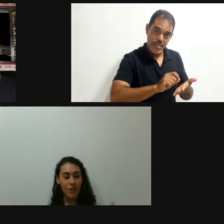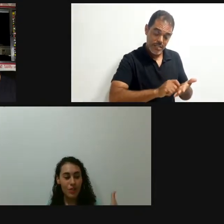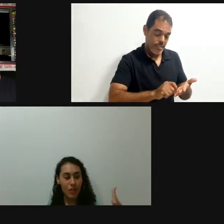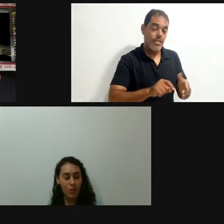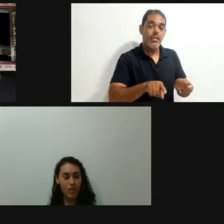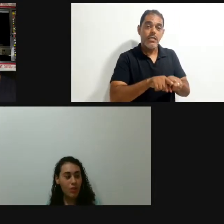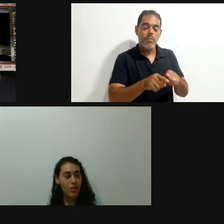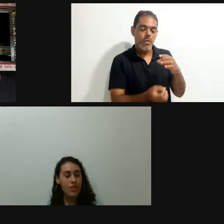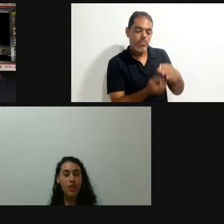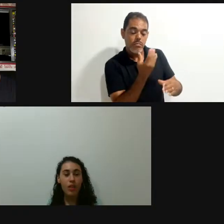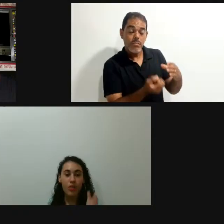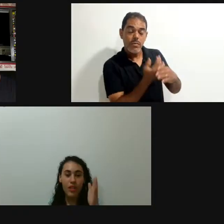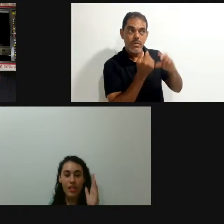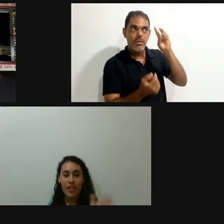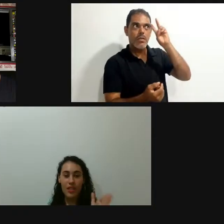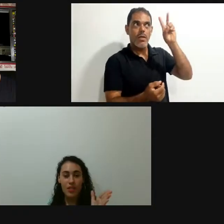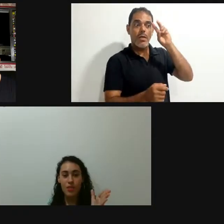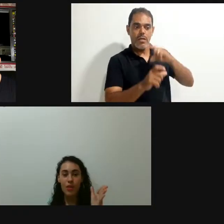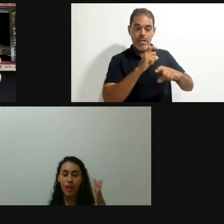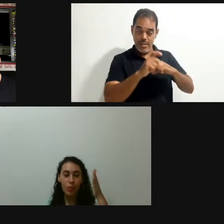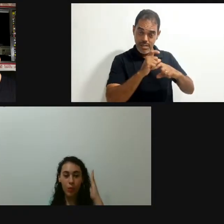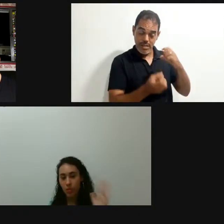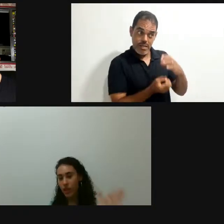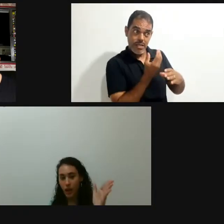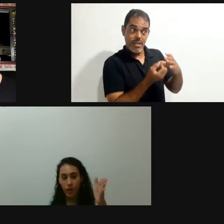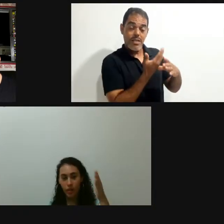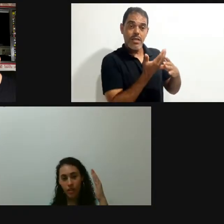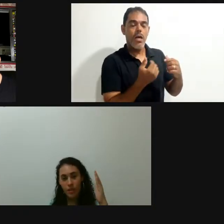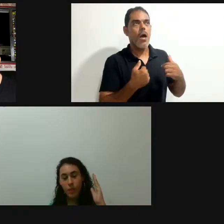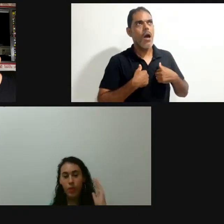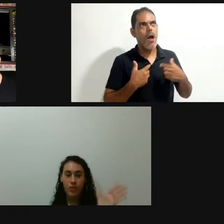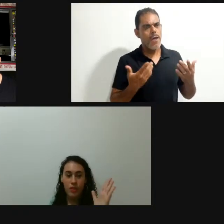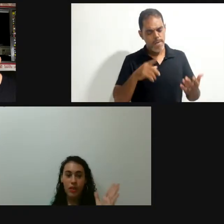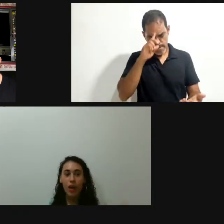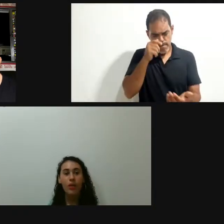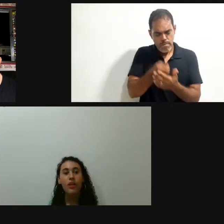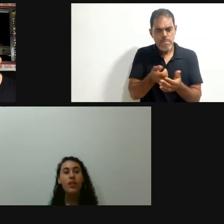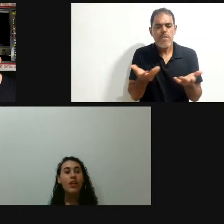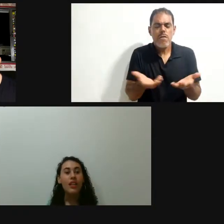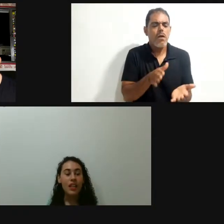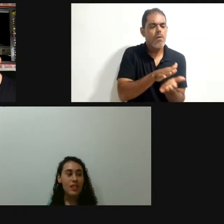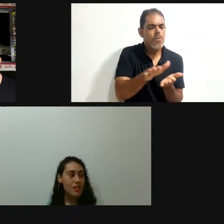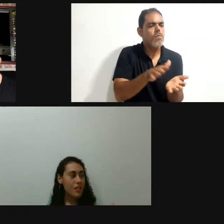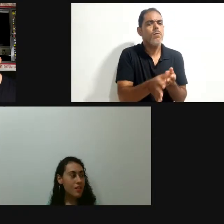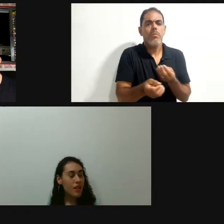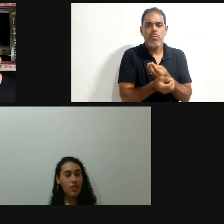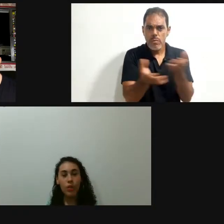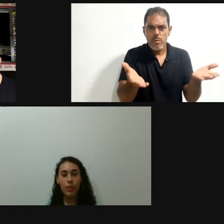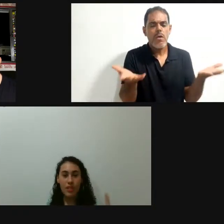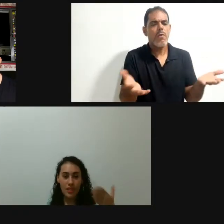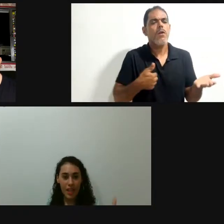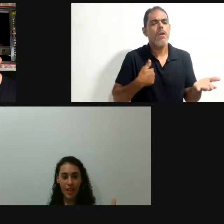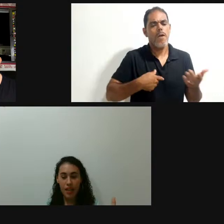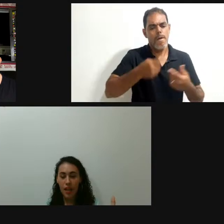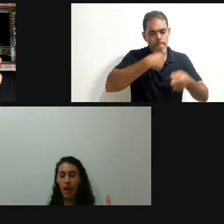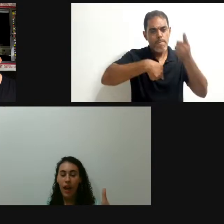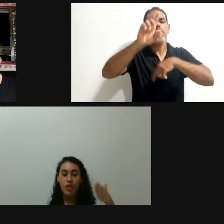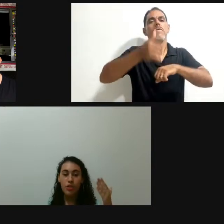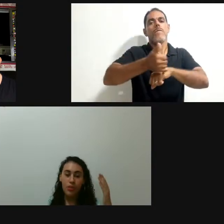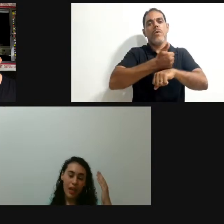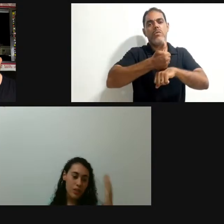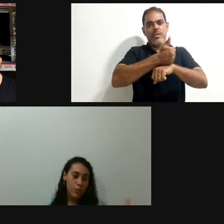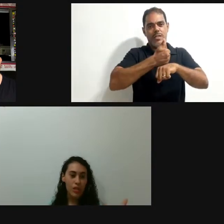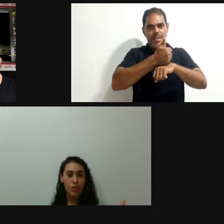fazer. Chegou um dia que eu disse: não, eu quero fazer isso e eu quero publicar, eu quero fazer para profissional. E nesse dia em diante eu comecei